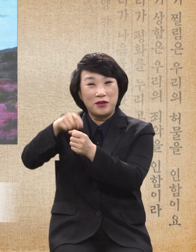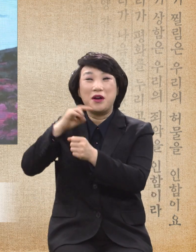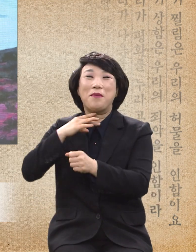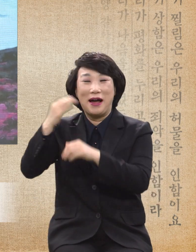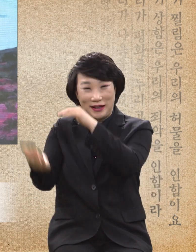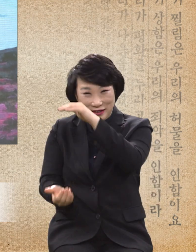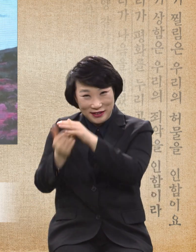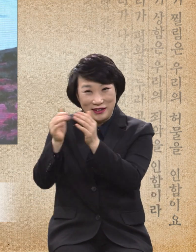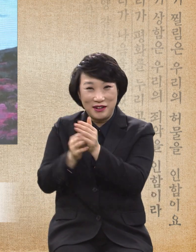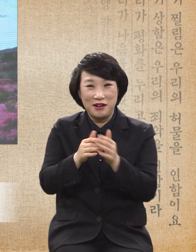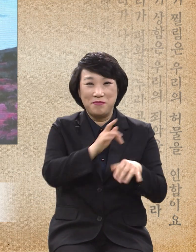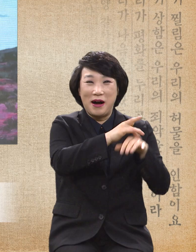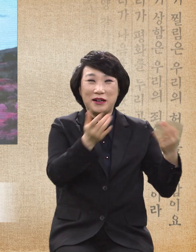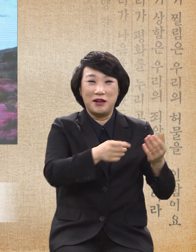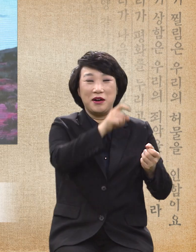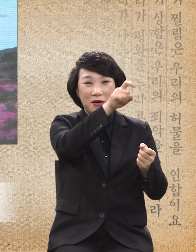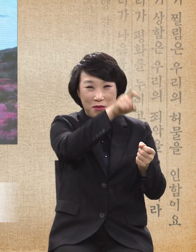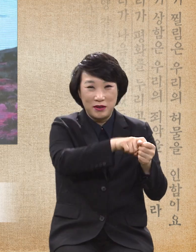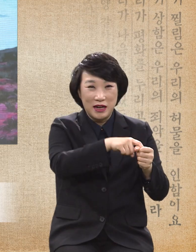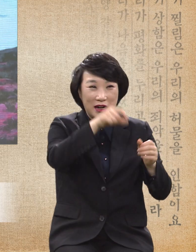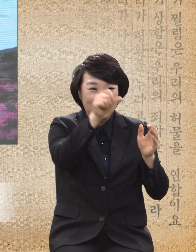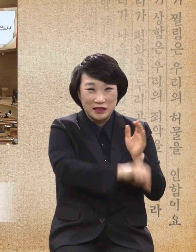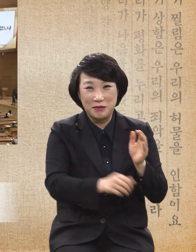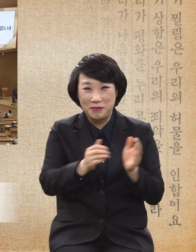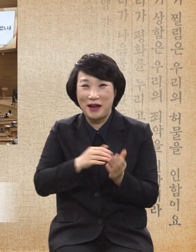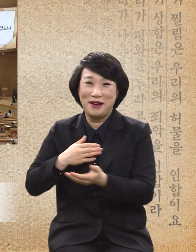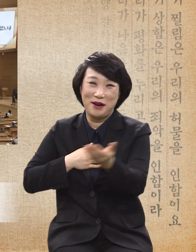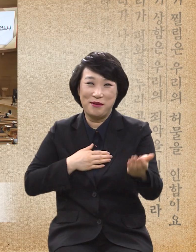목적만 달성되는 여러분 되기를 주님의 이름으로